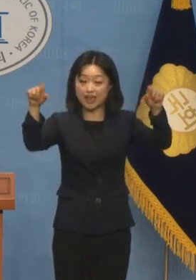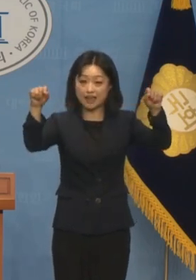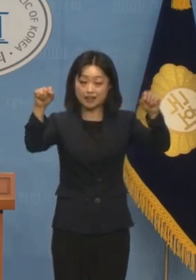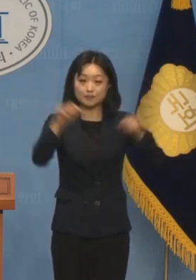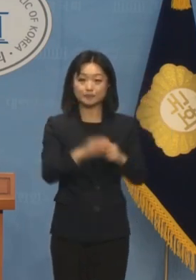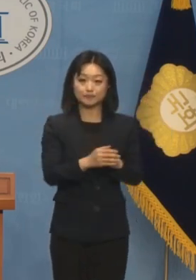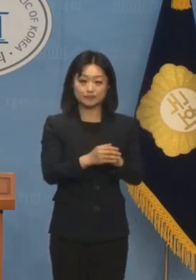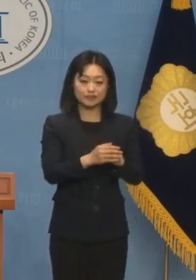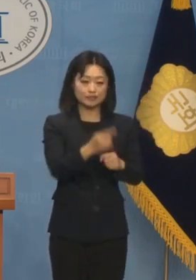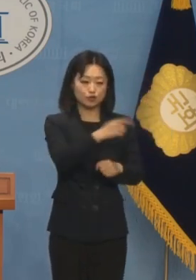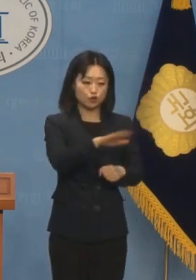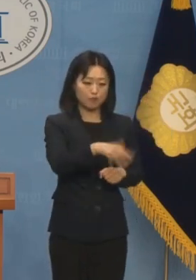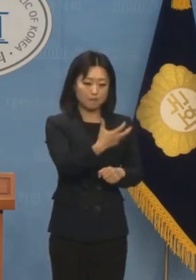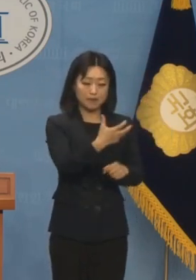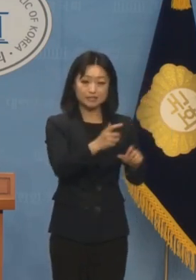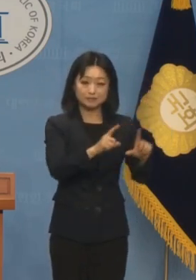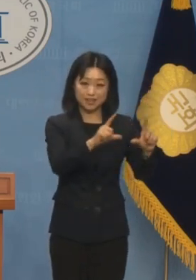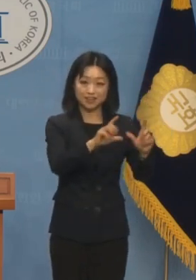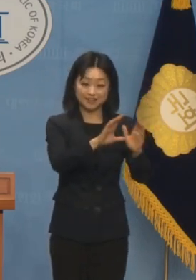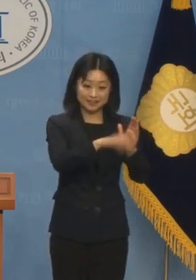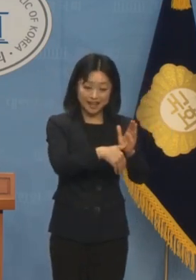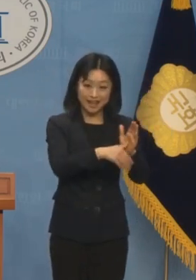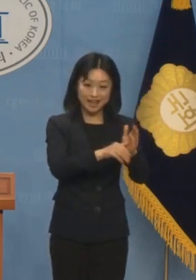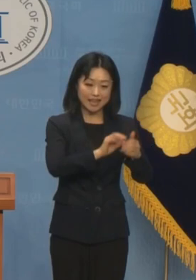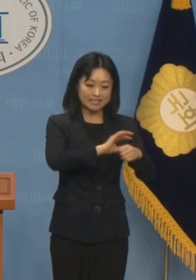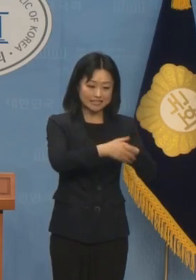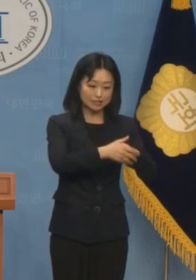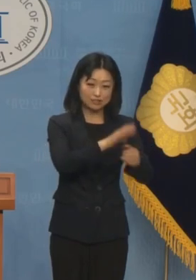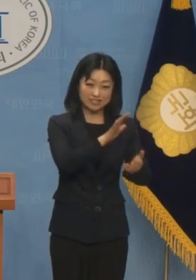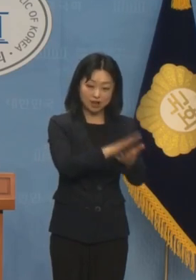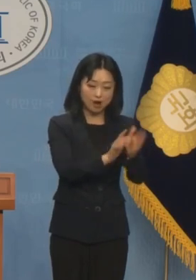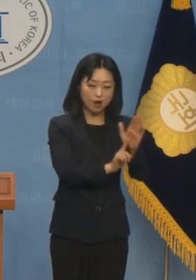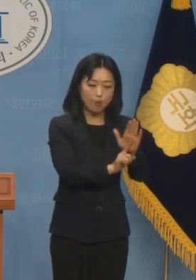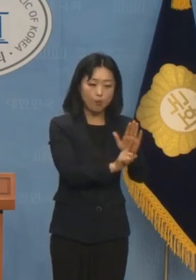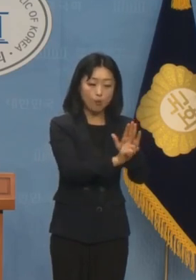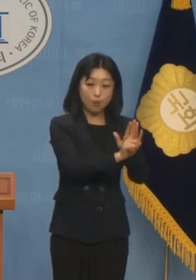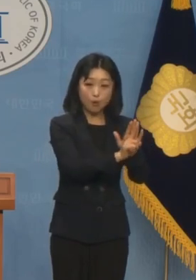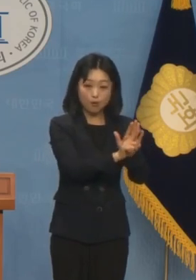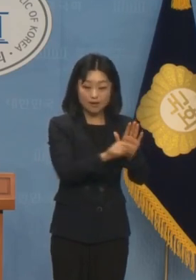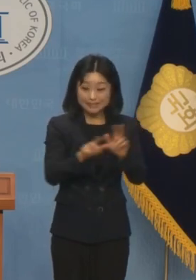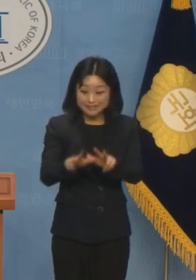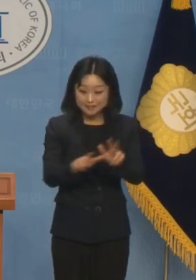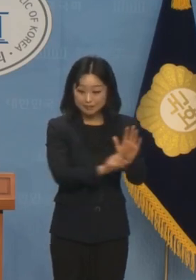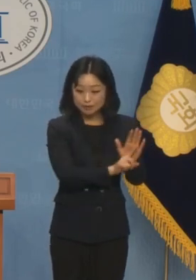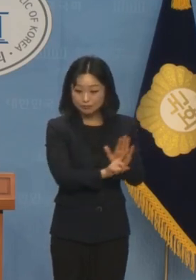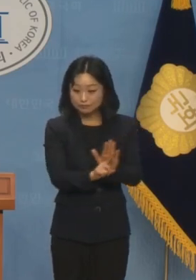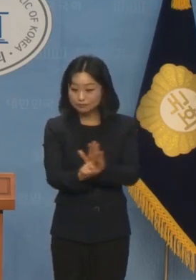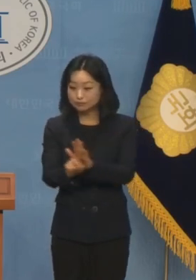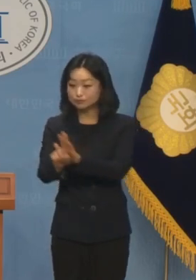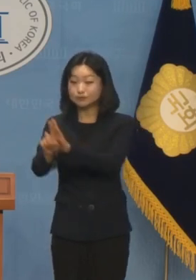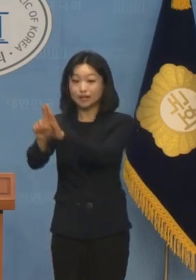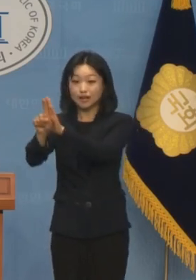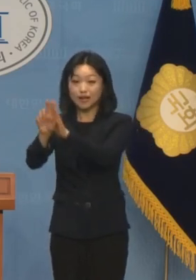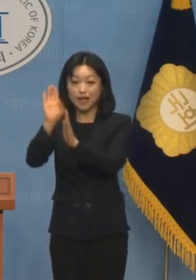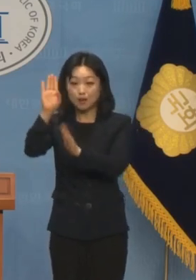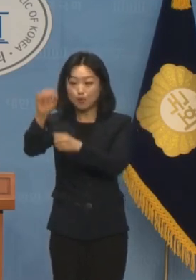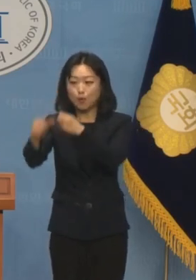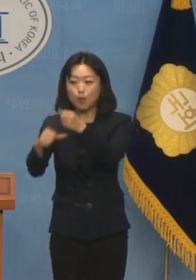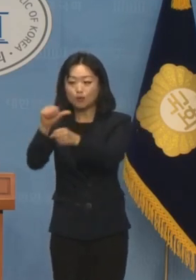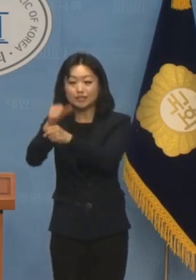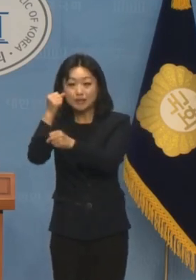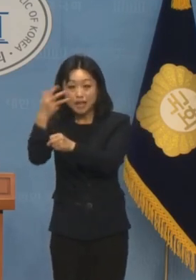산업화 이전 대비 1.5도씩 상승하는 데까지 남은 약 5년 3개월을 전자식으로